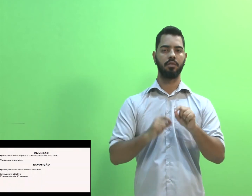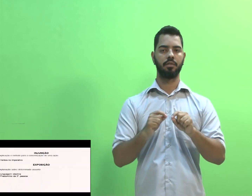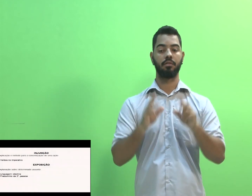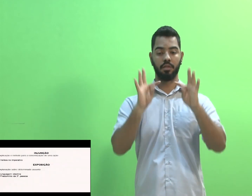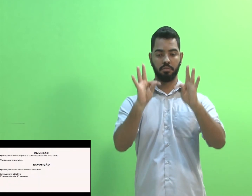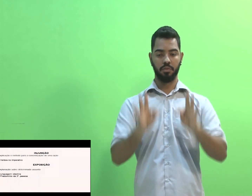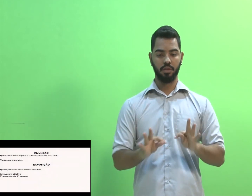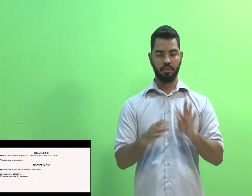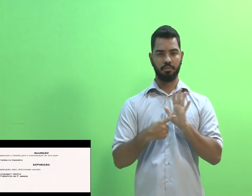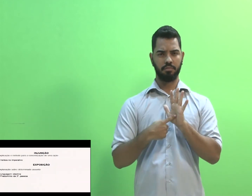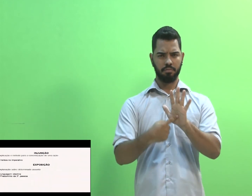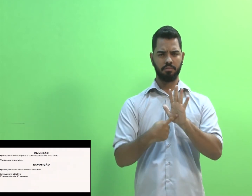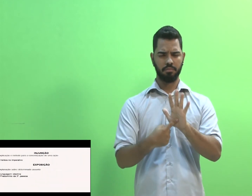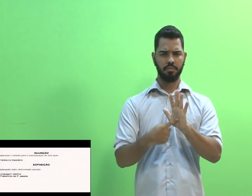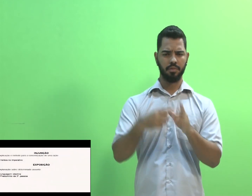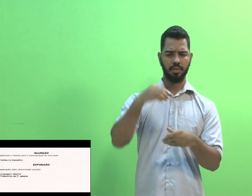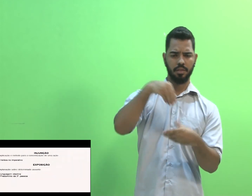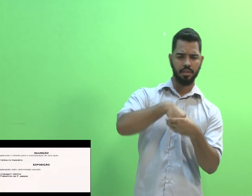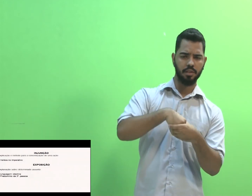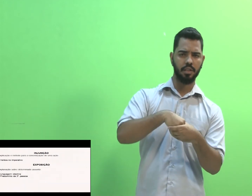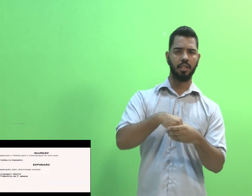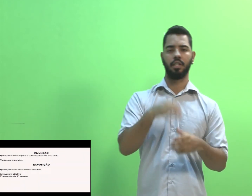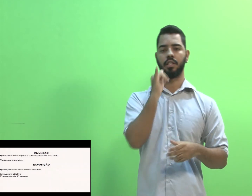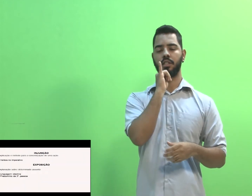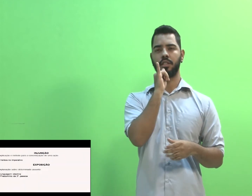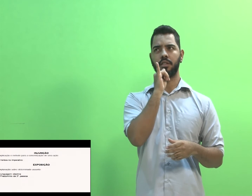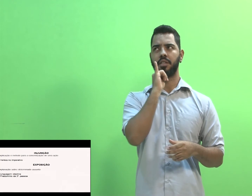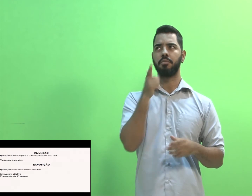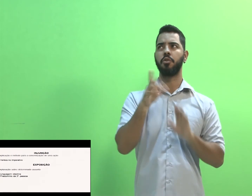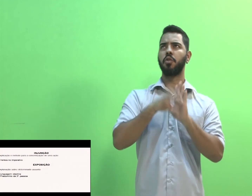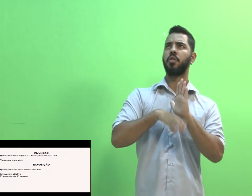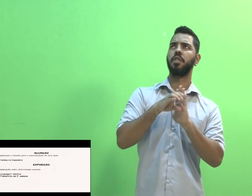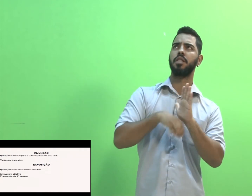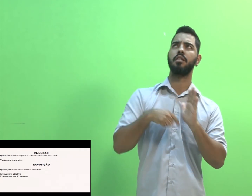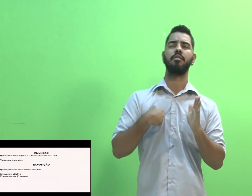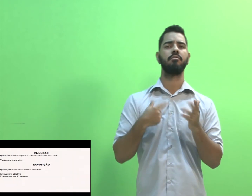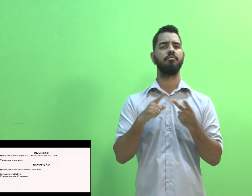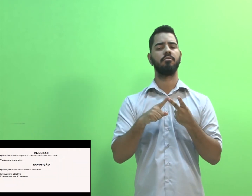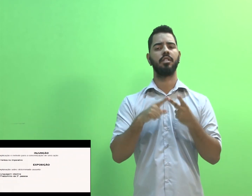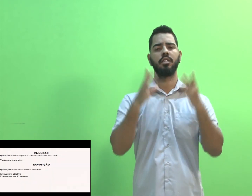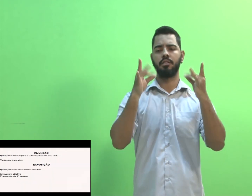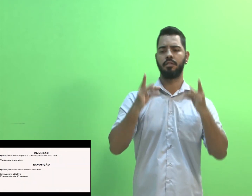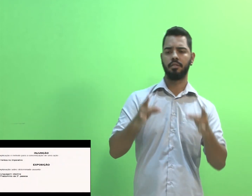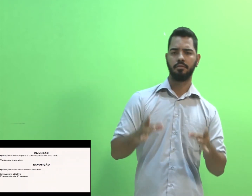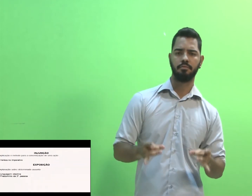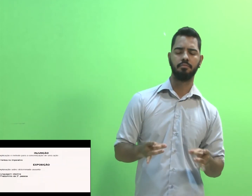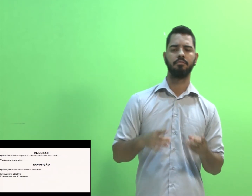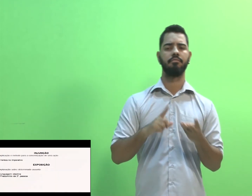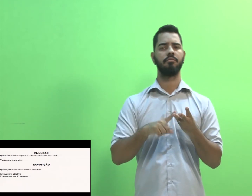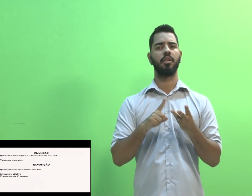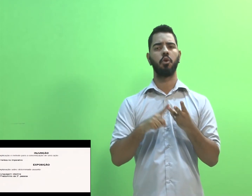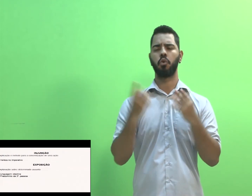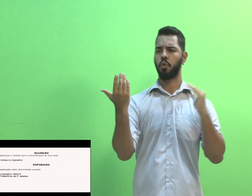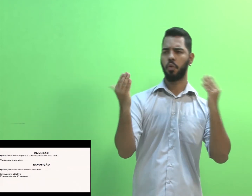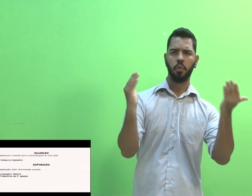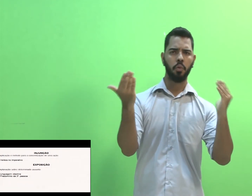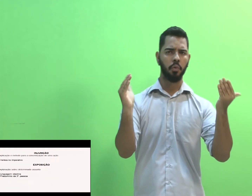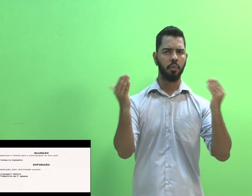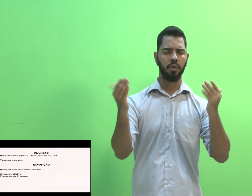recursos como a conceituação, a definição, a descrição, a comparação, a informação e a